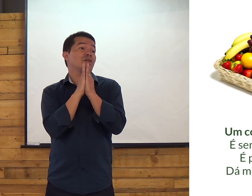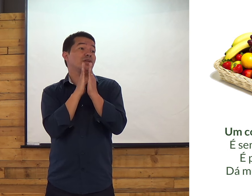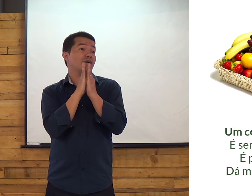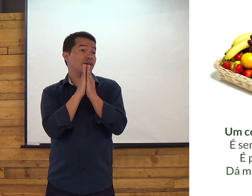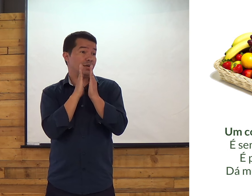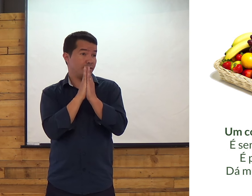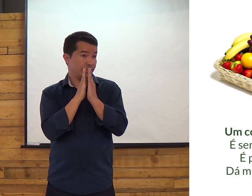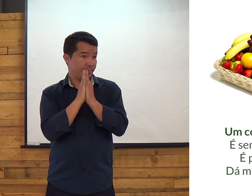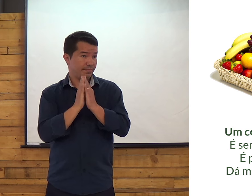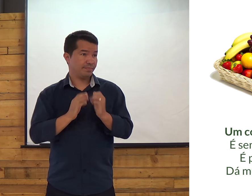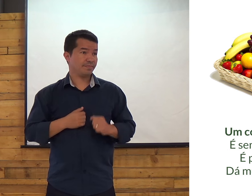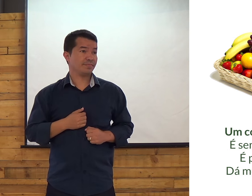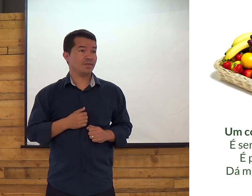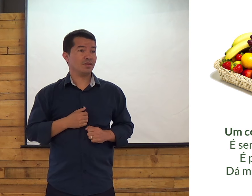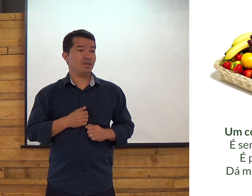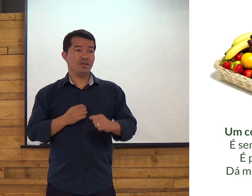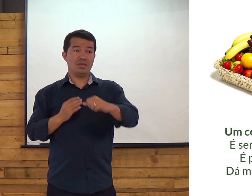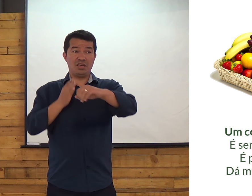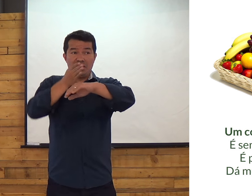Preguiça de orar?